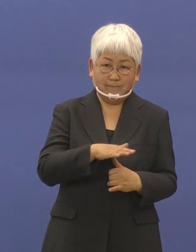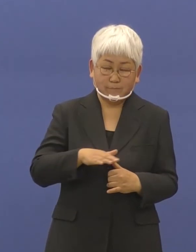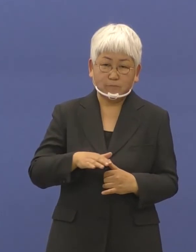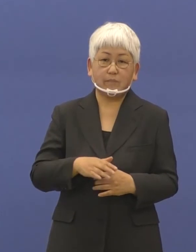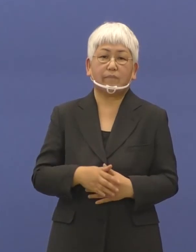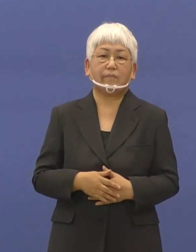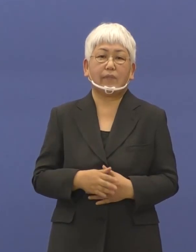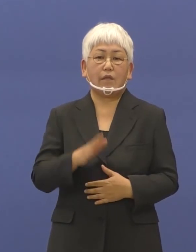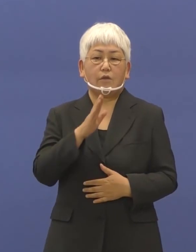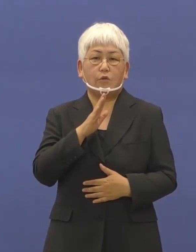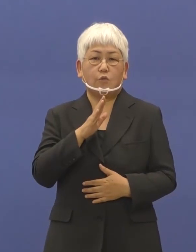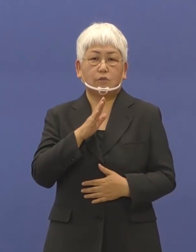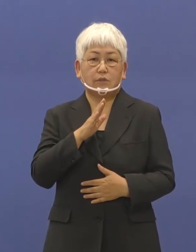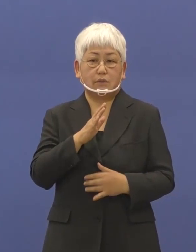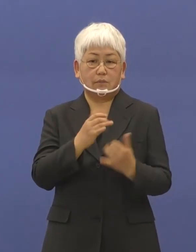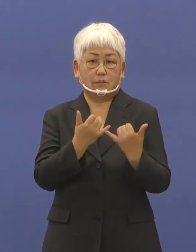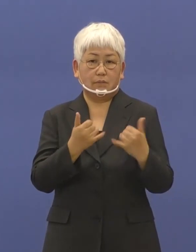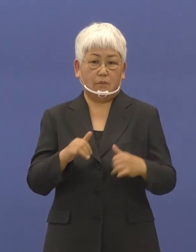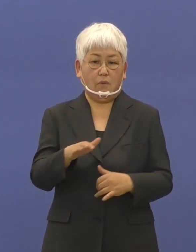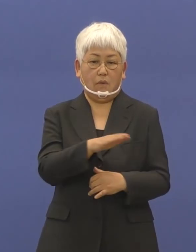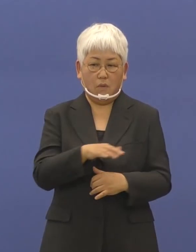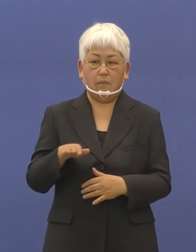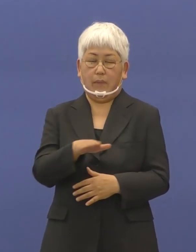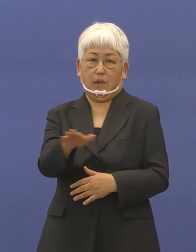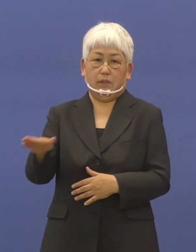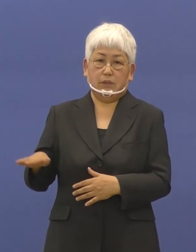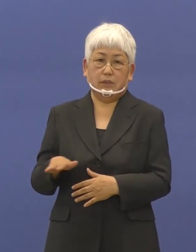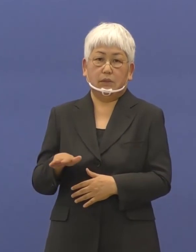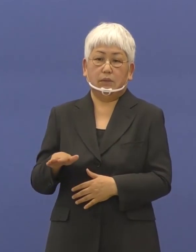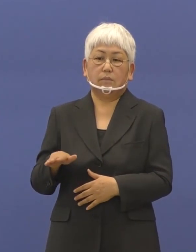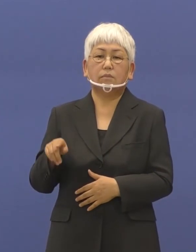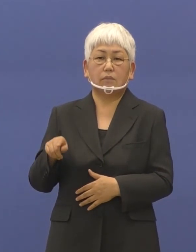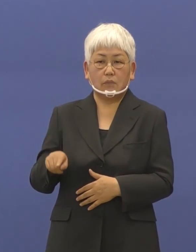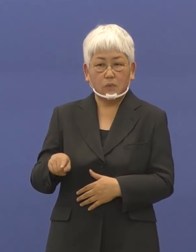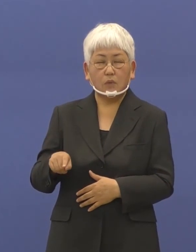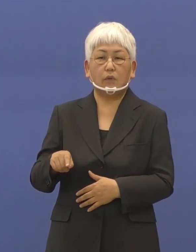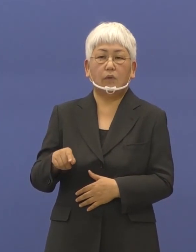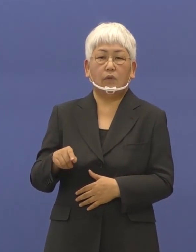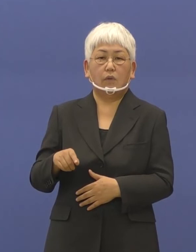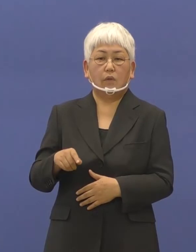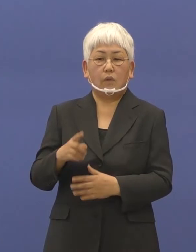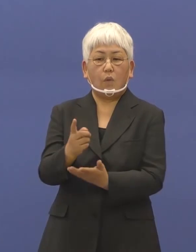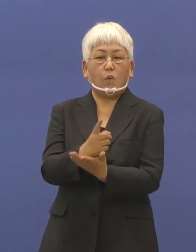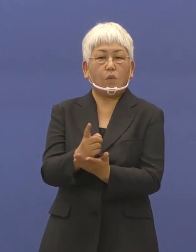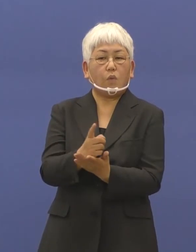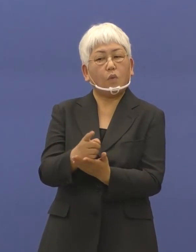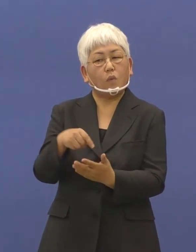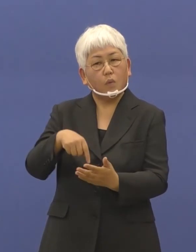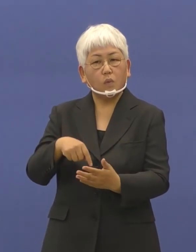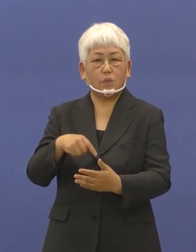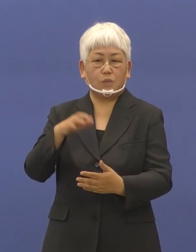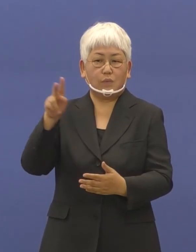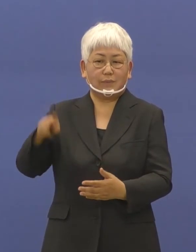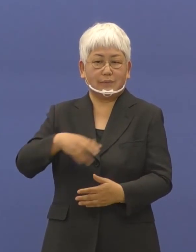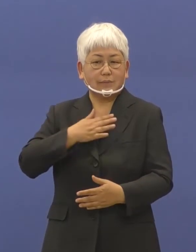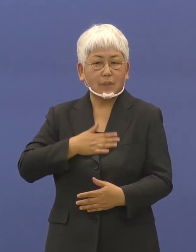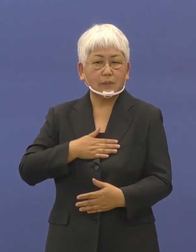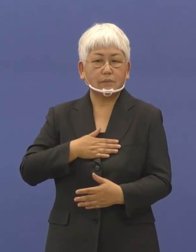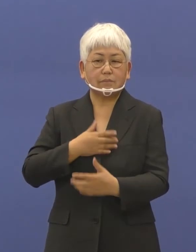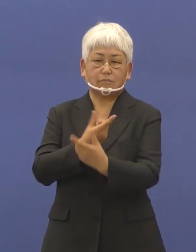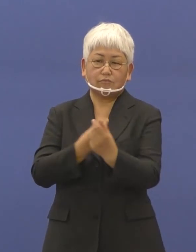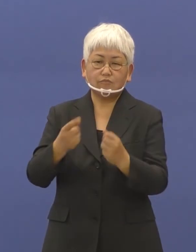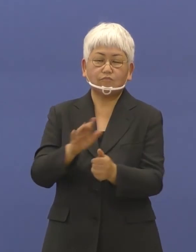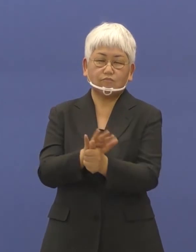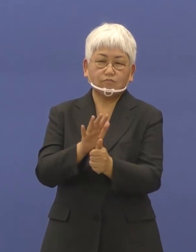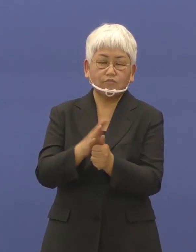事者プラスこう周りの人たちもよくこう趣旨方向性が分かった上でこうお互い配慮し合うとか助け